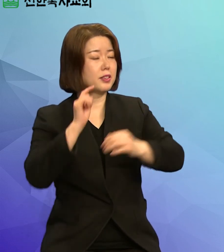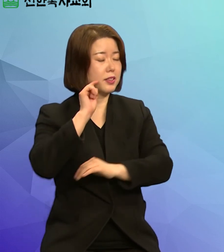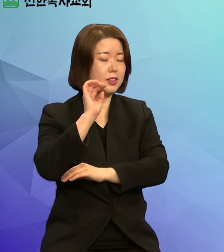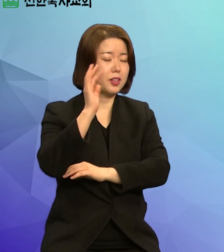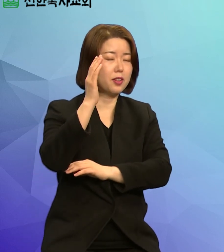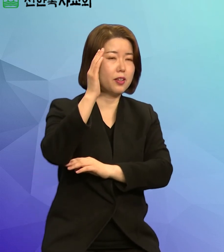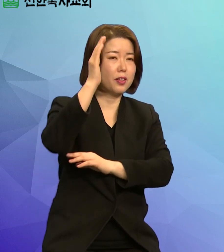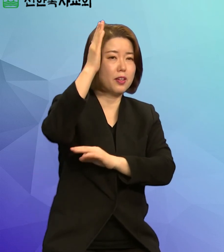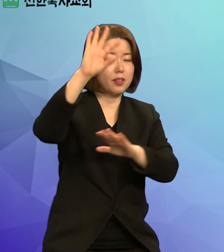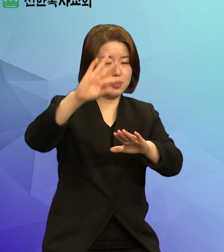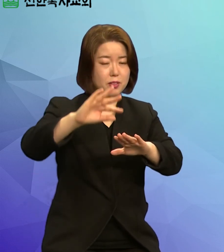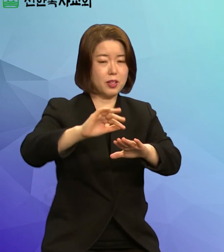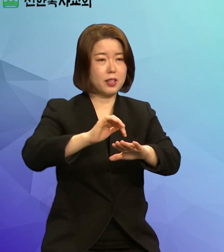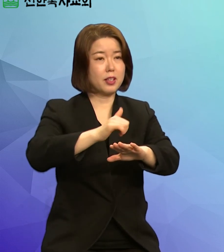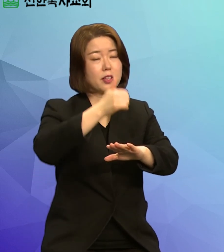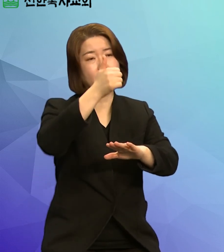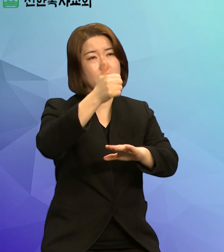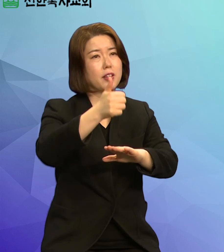당신은